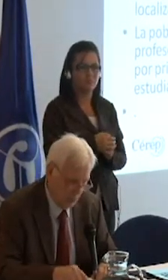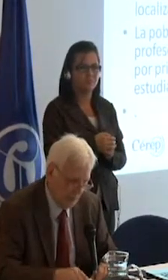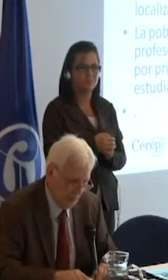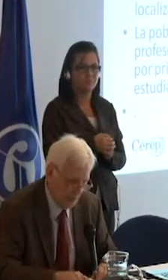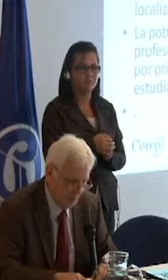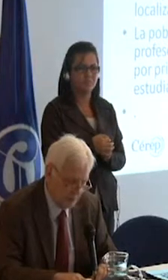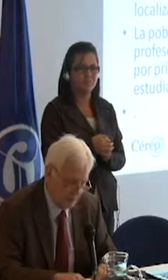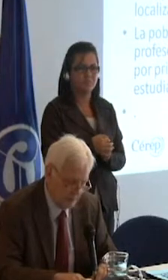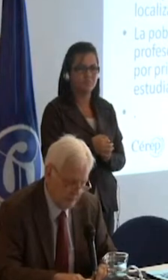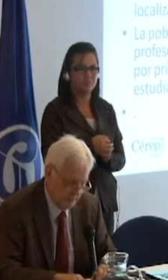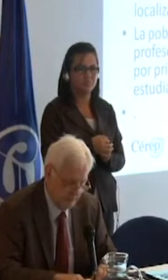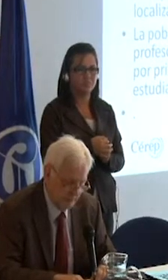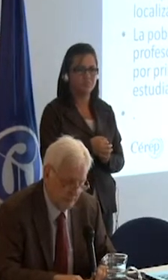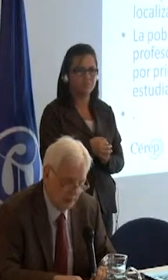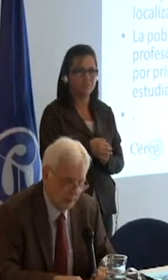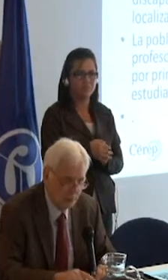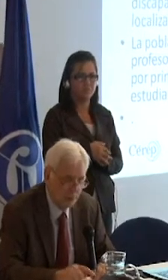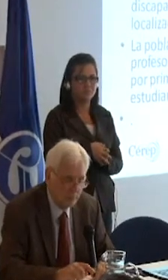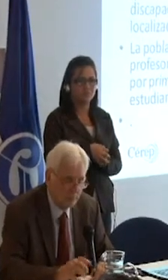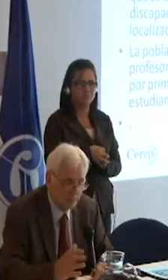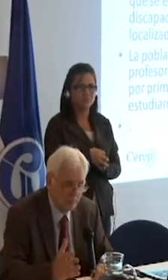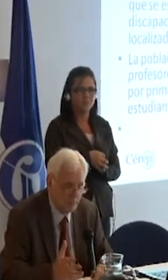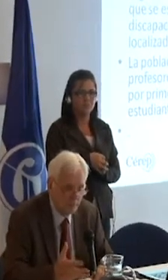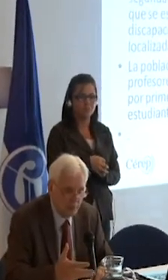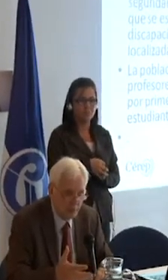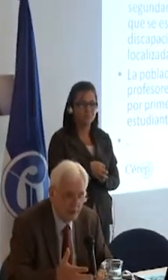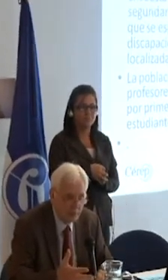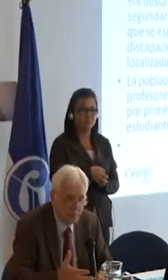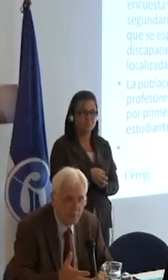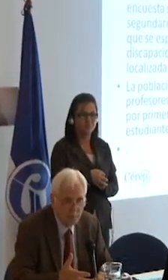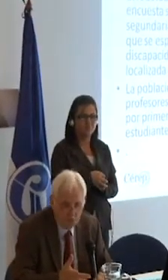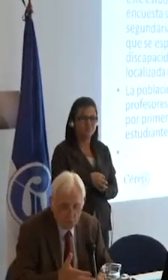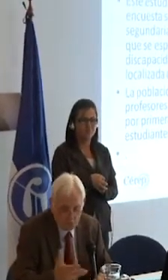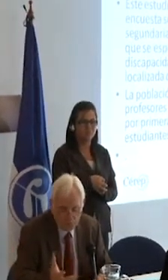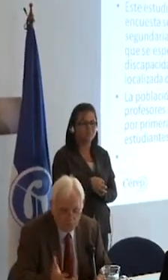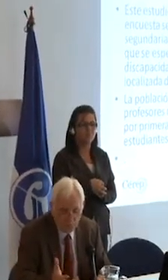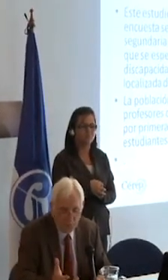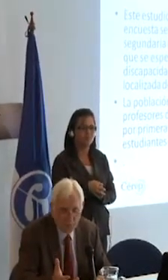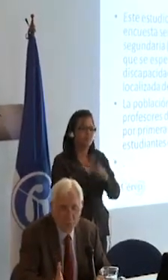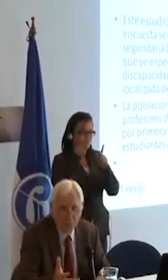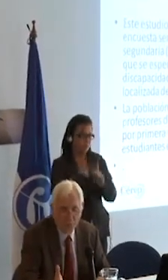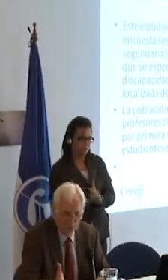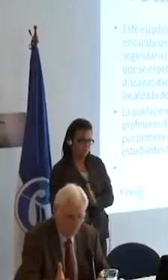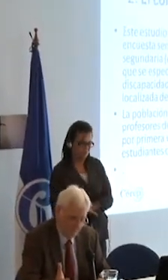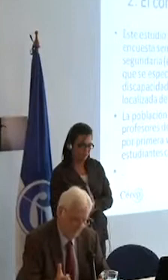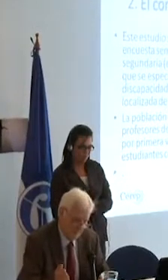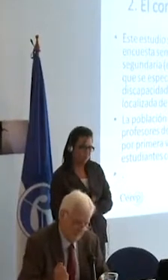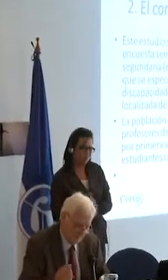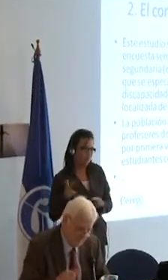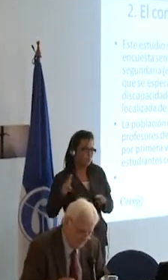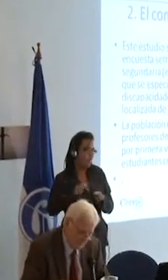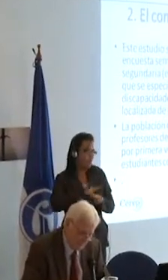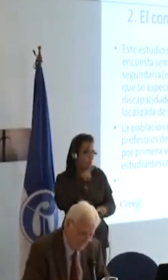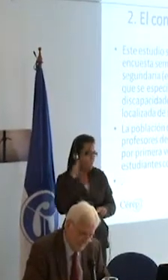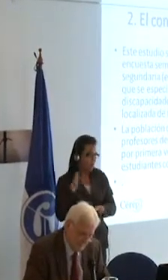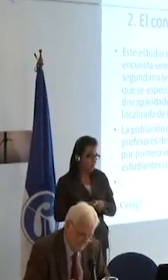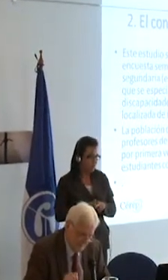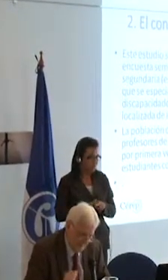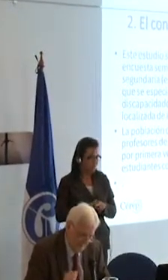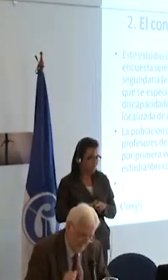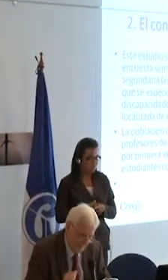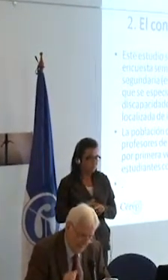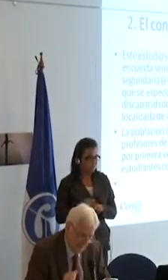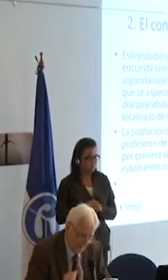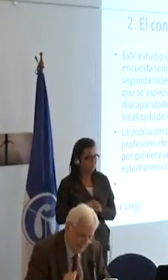clases ordinarias del establecimiento. Es decir, los alumnos normalmente